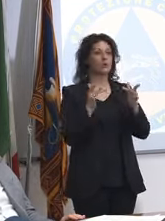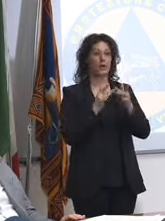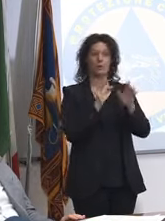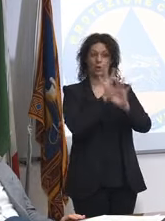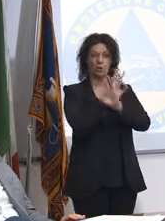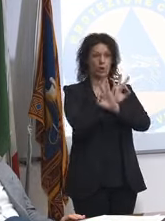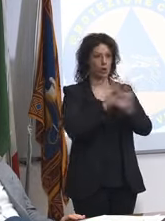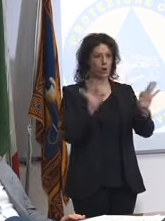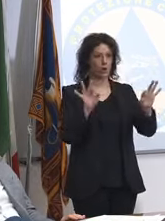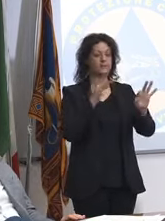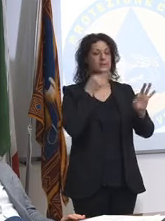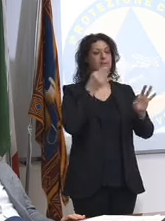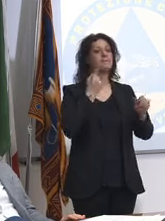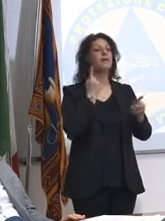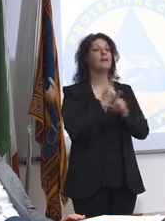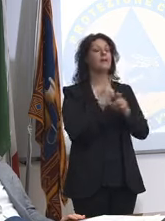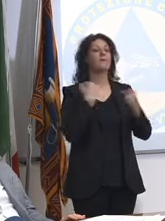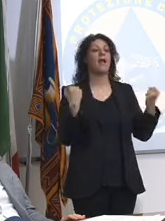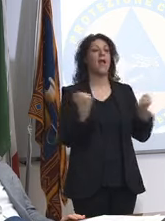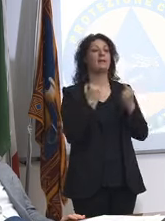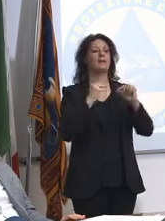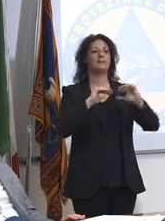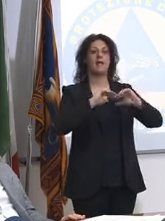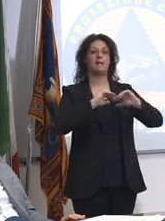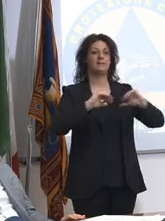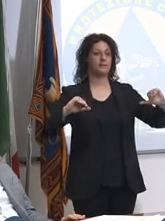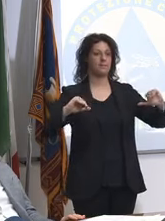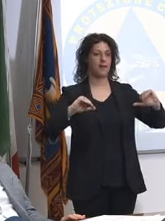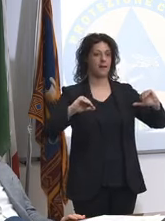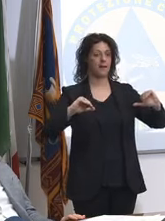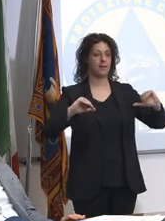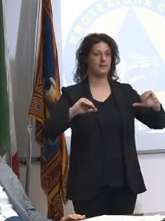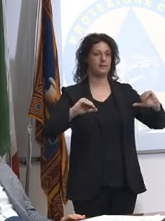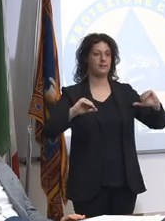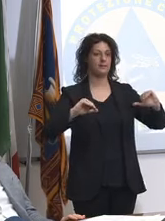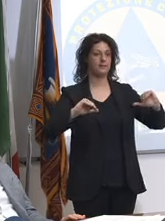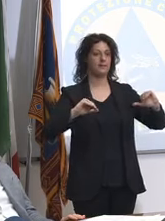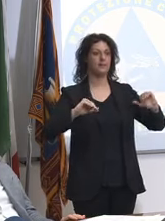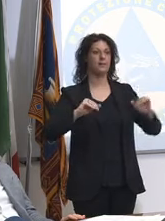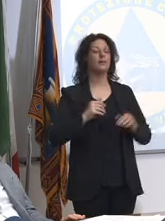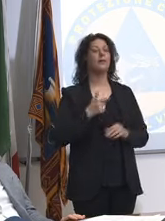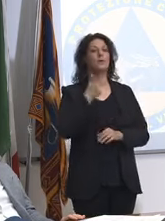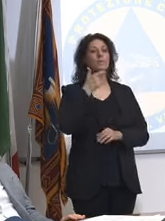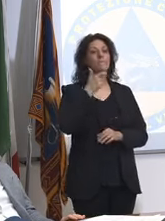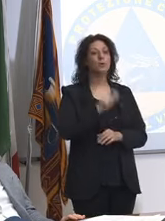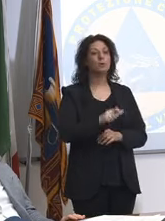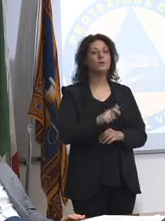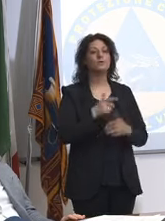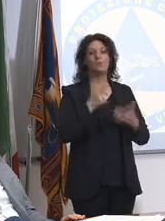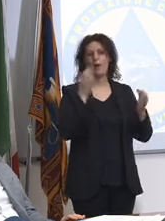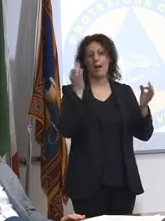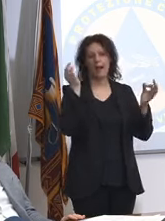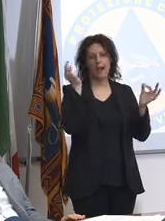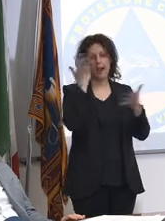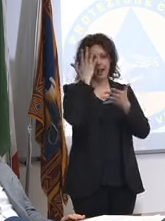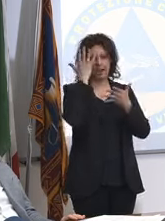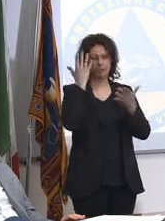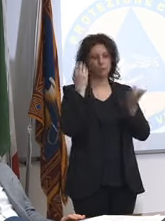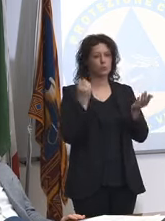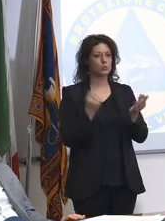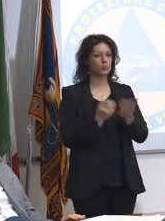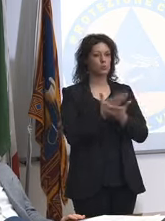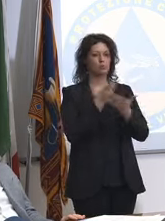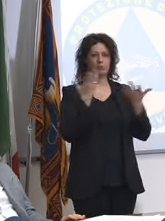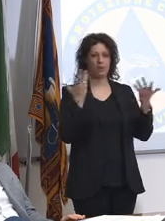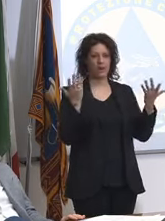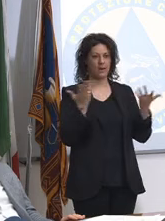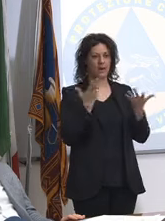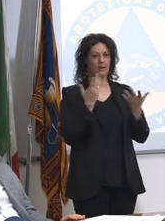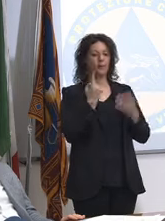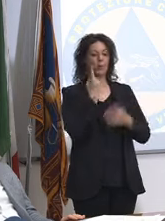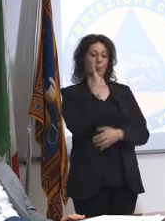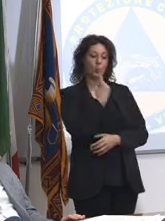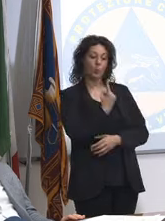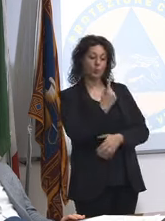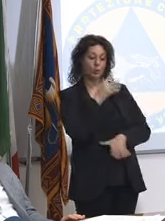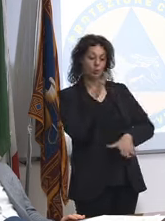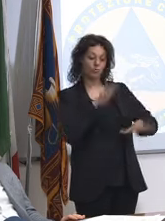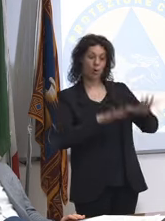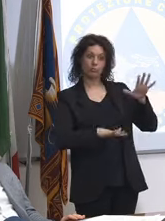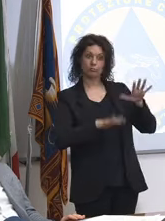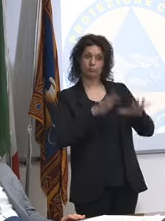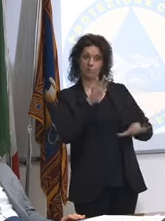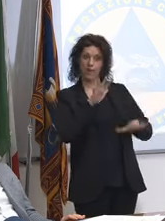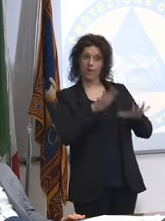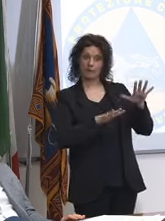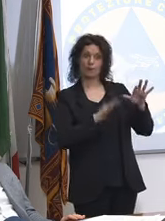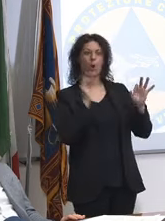attività separate. Questo per garantire che nel caso in cui ci dovesse essere un caso sospetto o